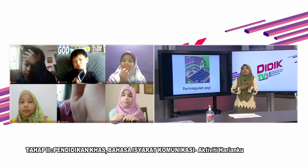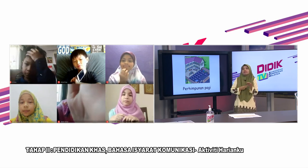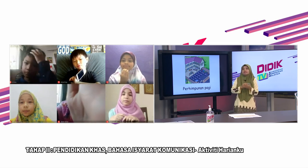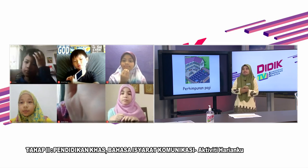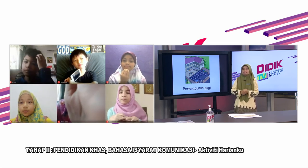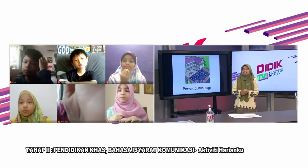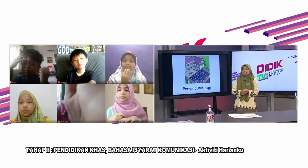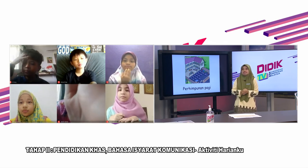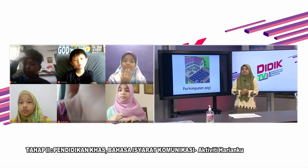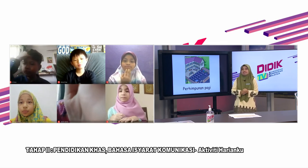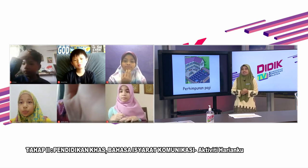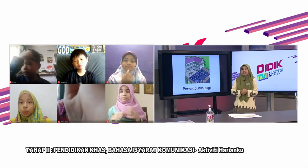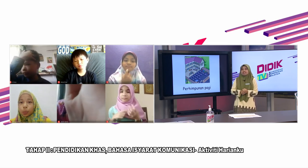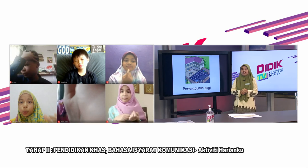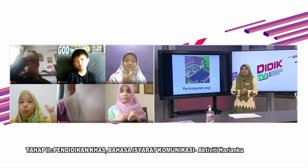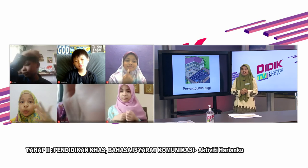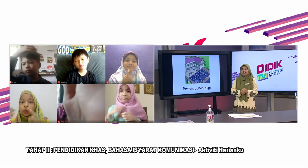Buat apa?